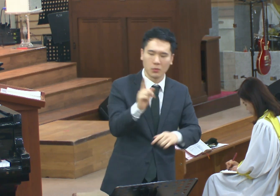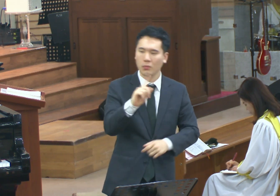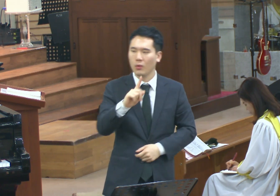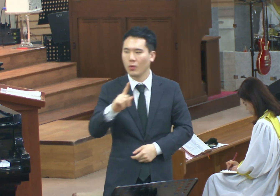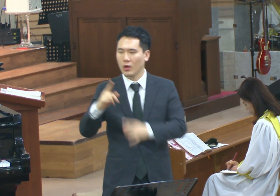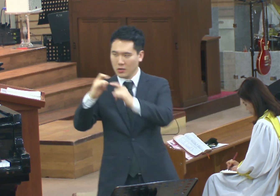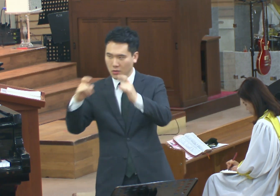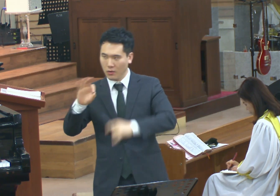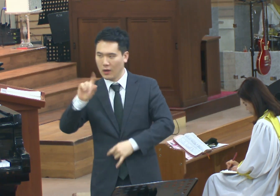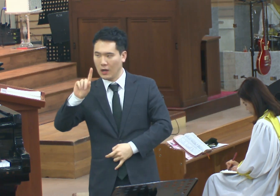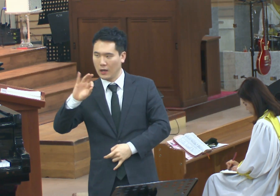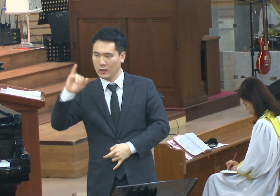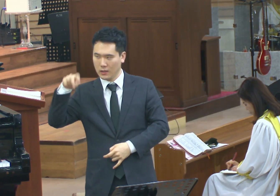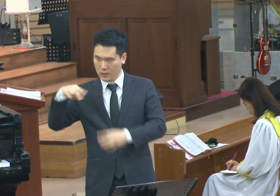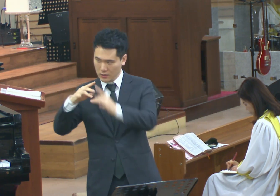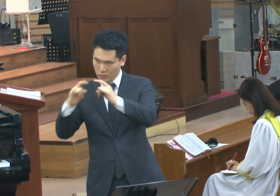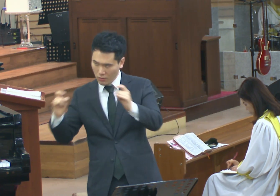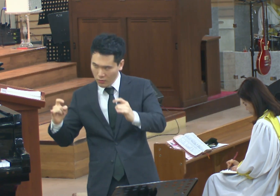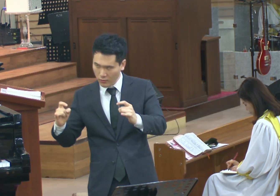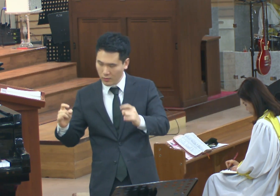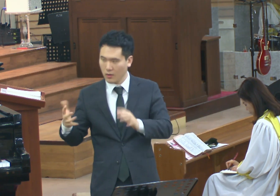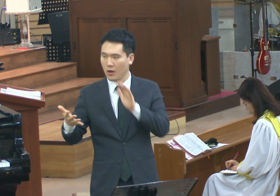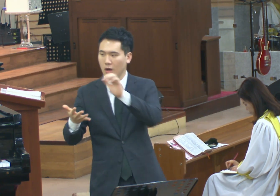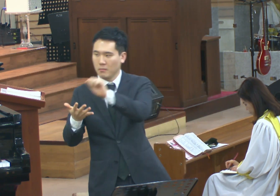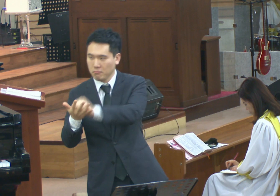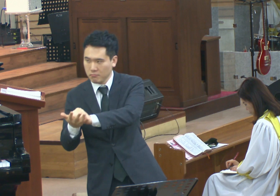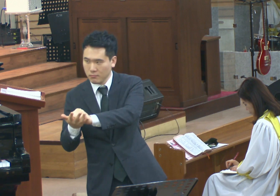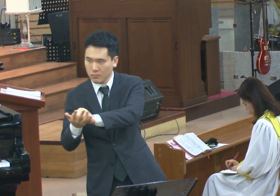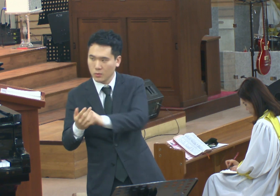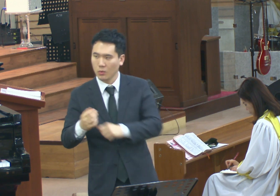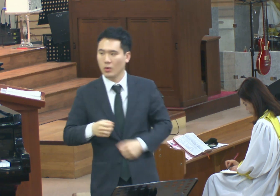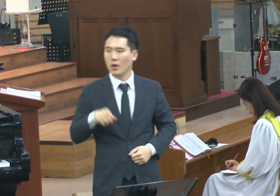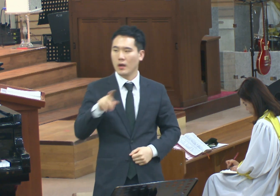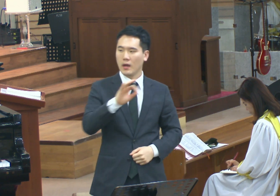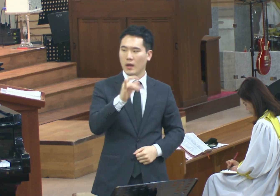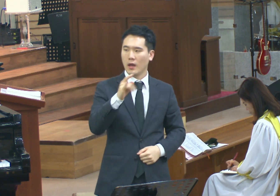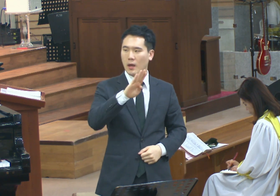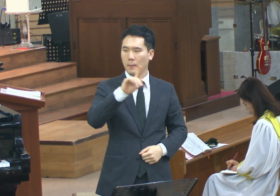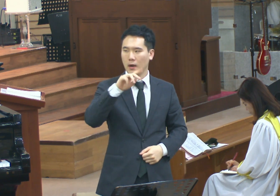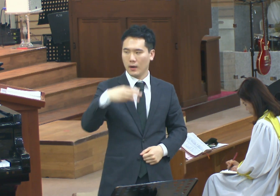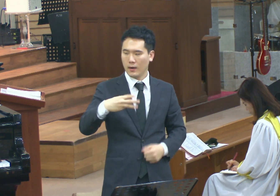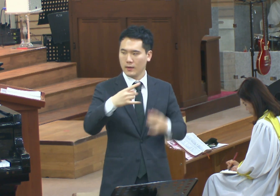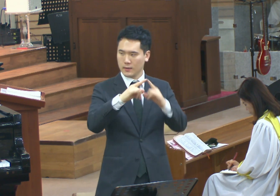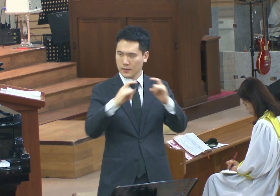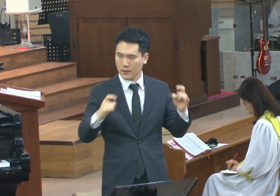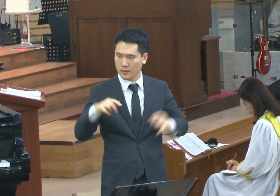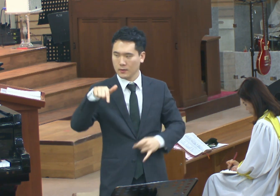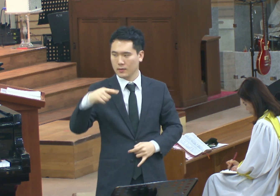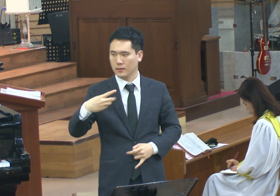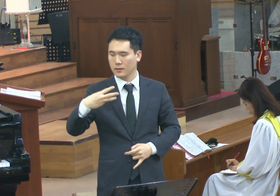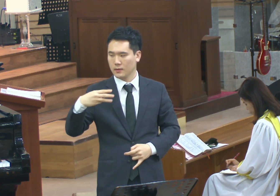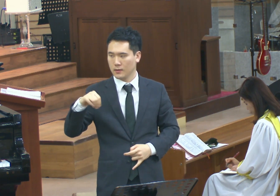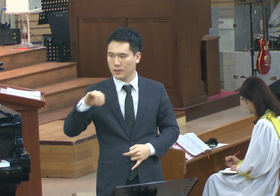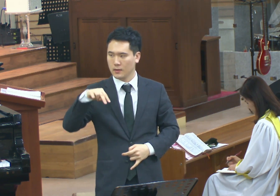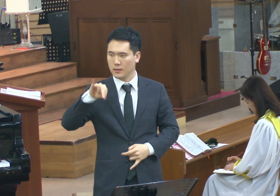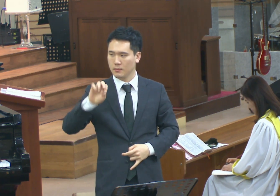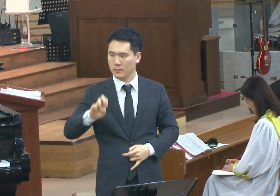싸워서 이겨내고 에발산과 그리심산으로 올라가죠. 그리고 기브온 종족으로 인해서 연합군과